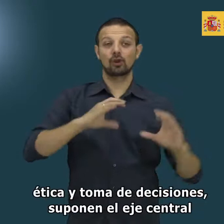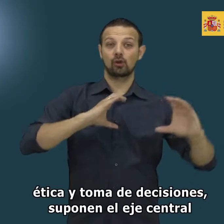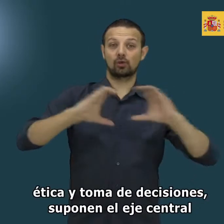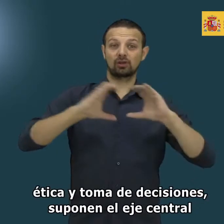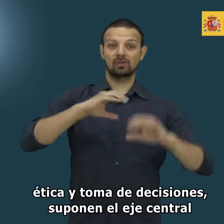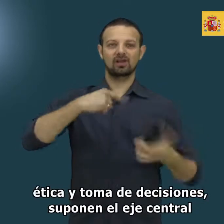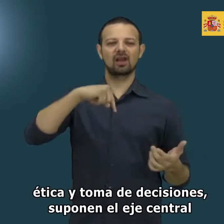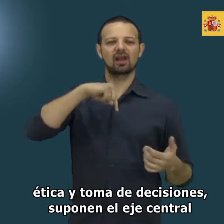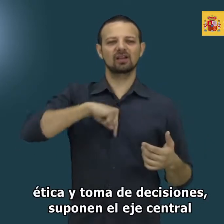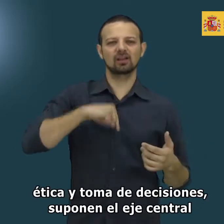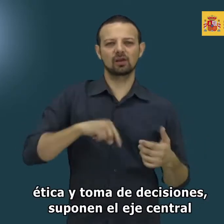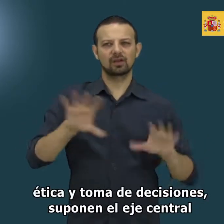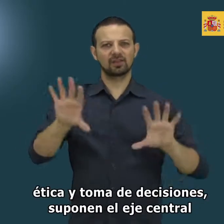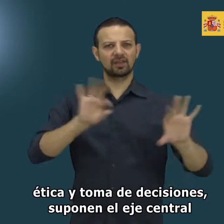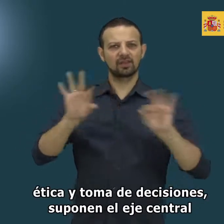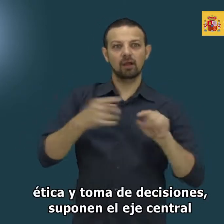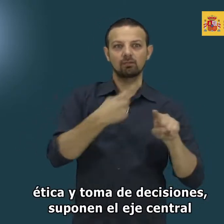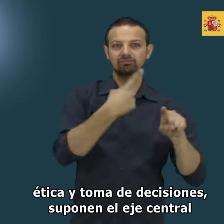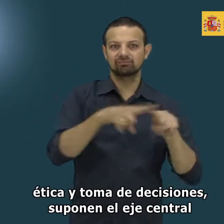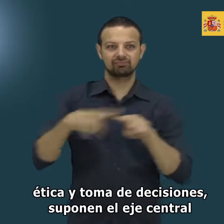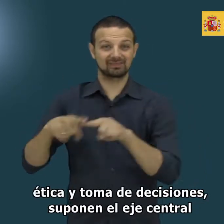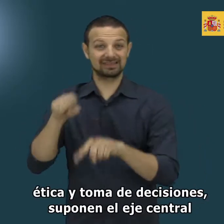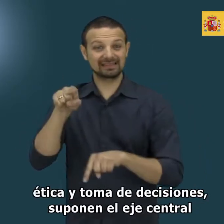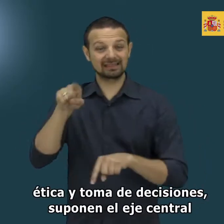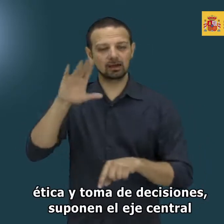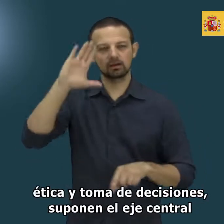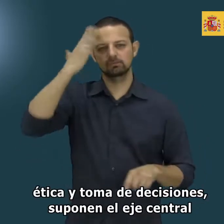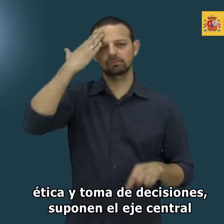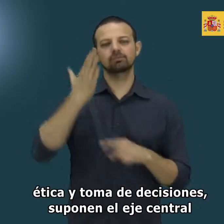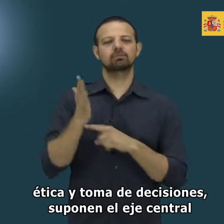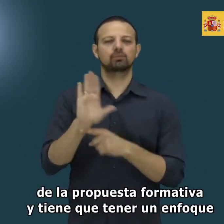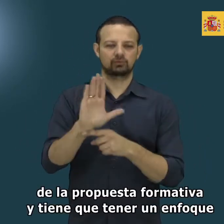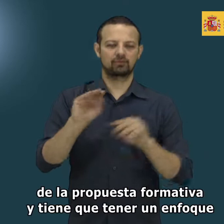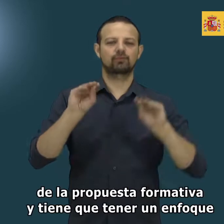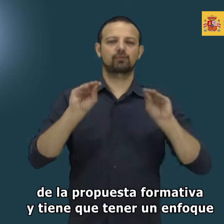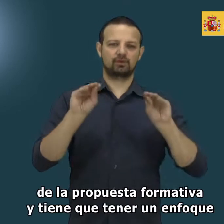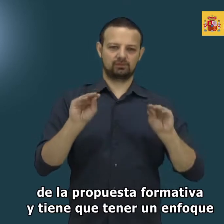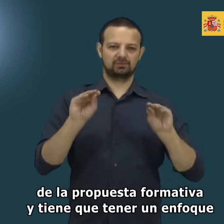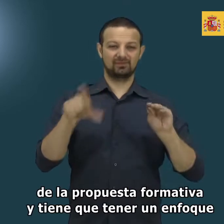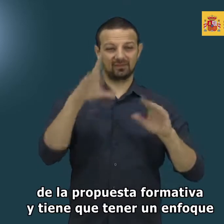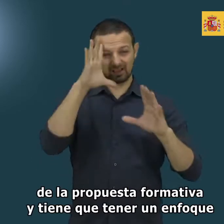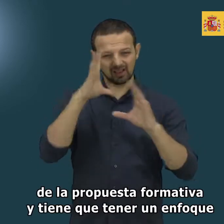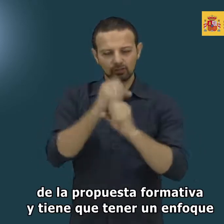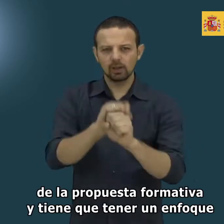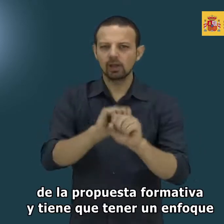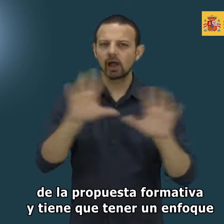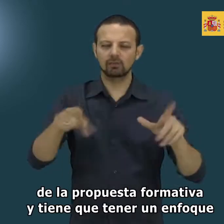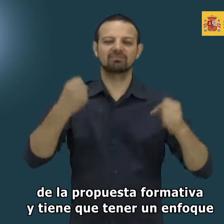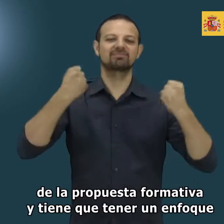ética y toma de decisiones, suponen el eje central de la propuesta formativa y tiene que tener un